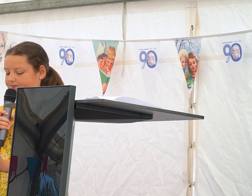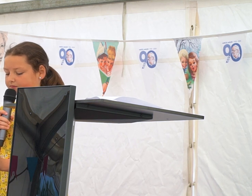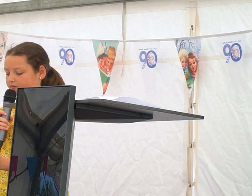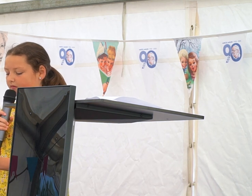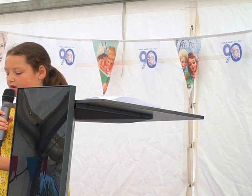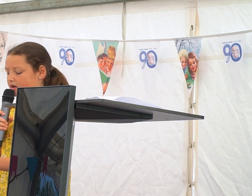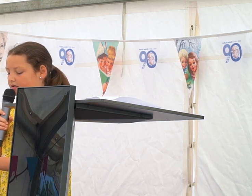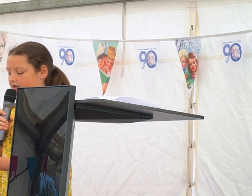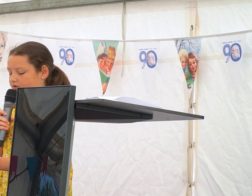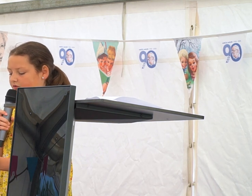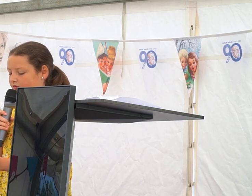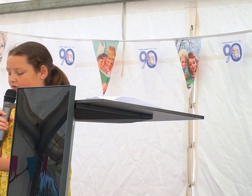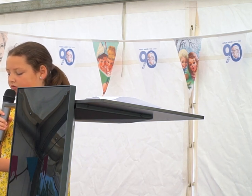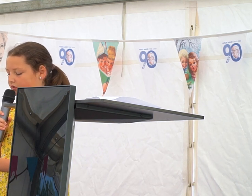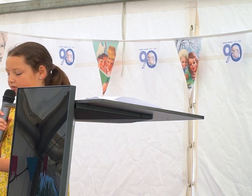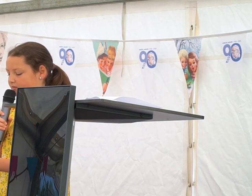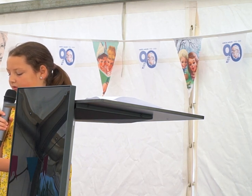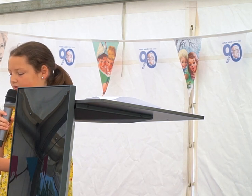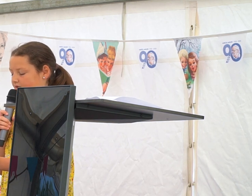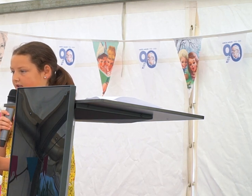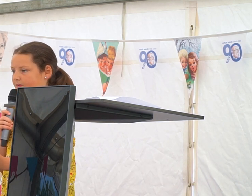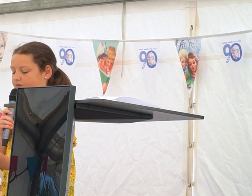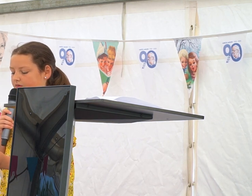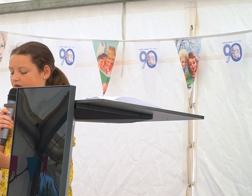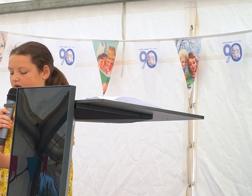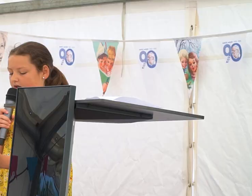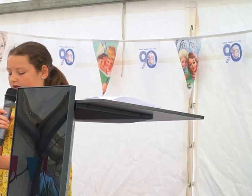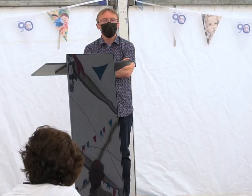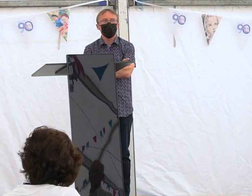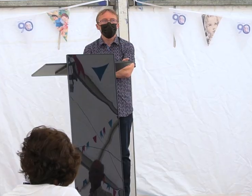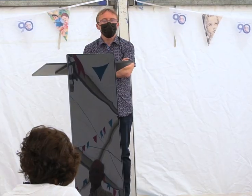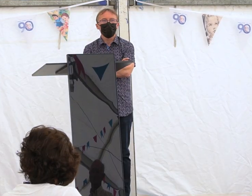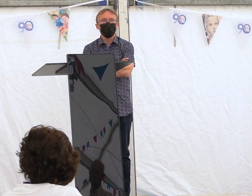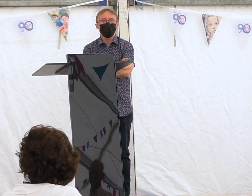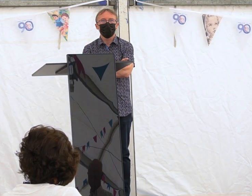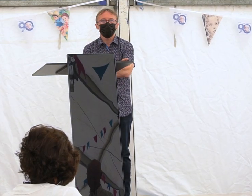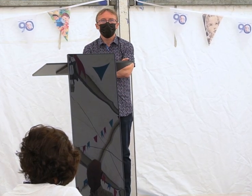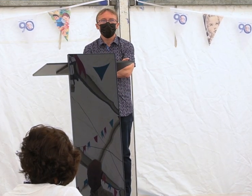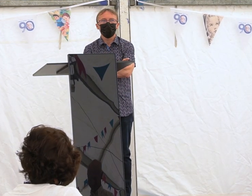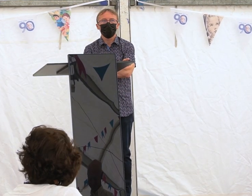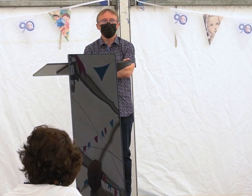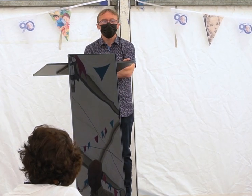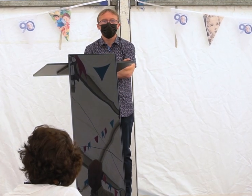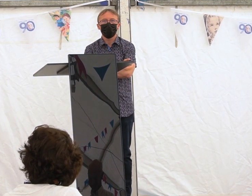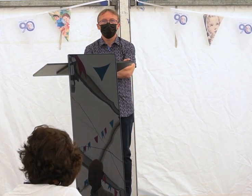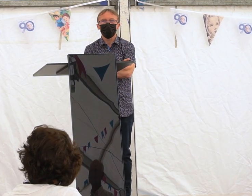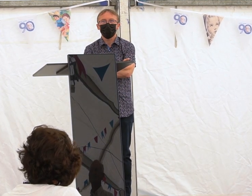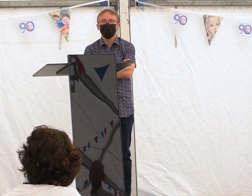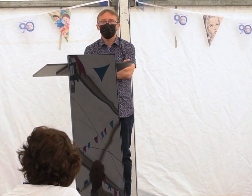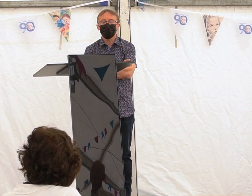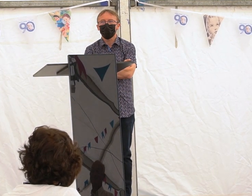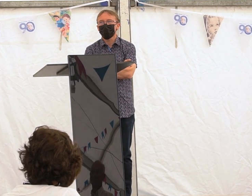Moncron. Sache qu'au moment de l'enfouissement de cette capsule, la population entière était masquée, car